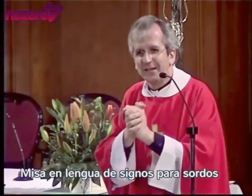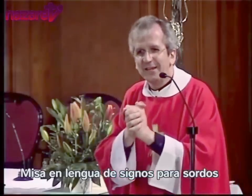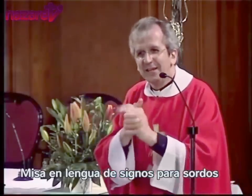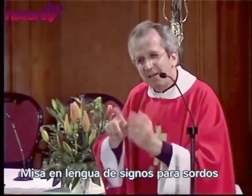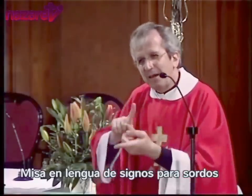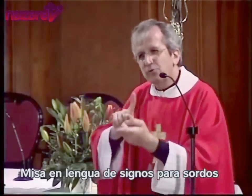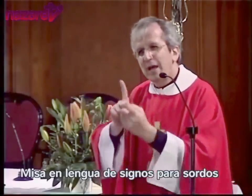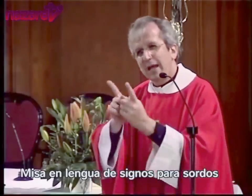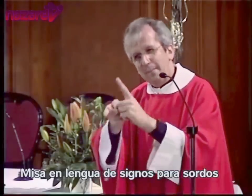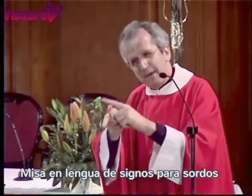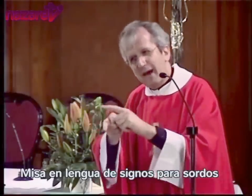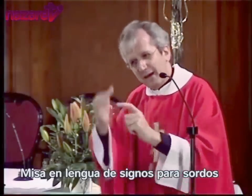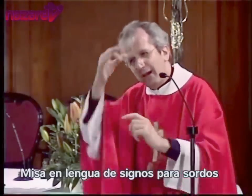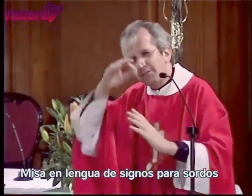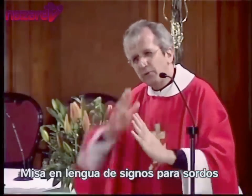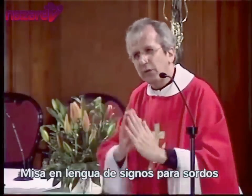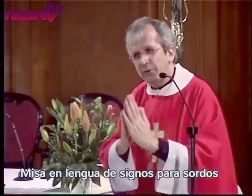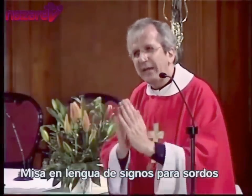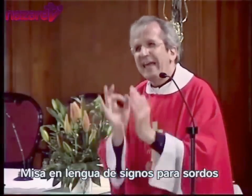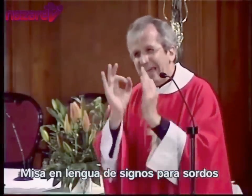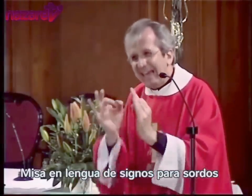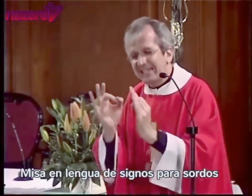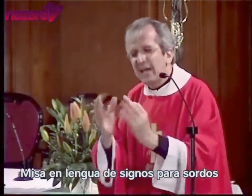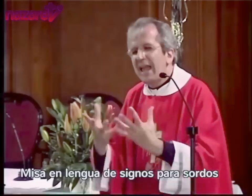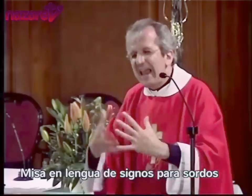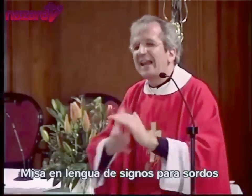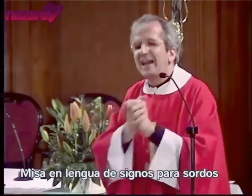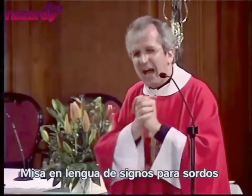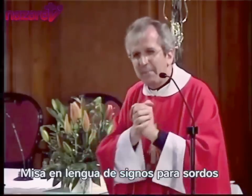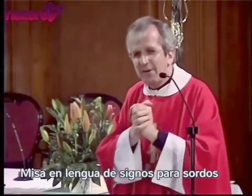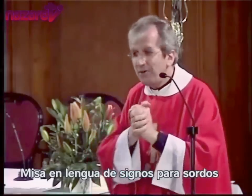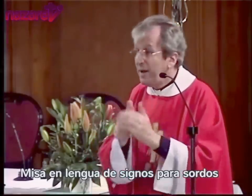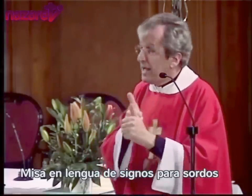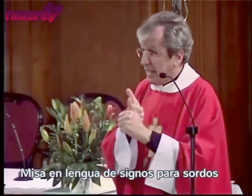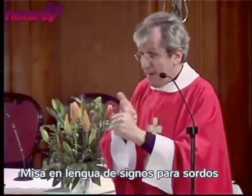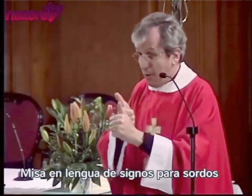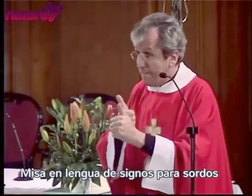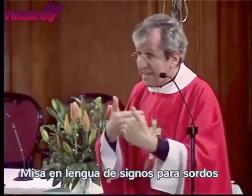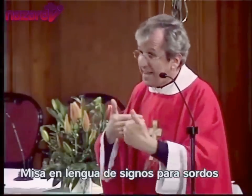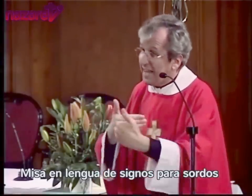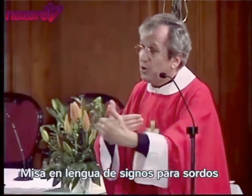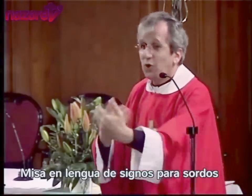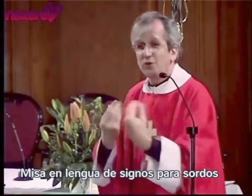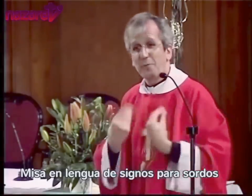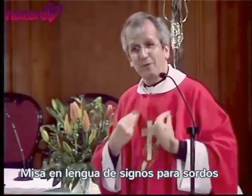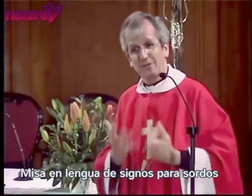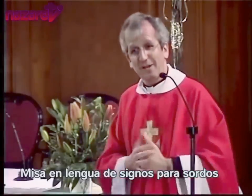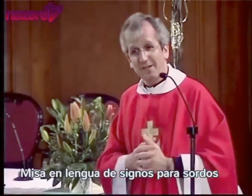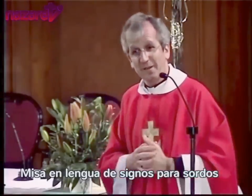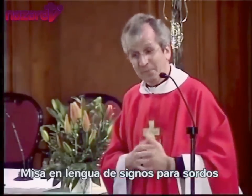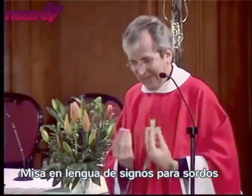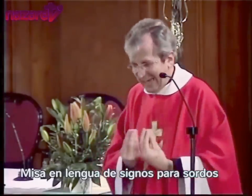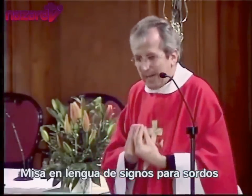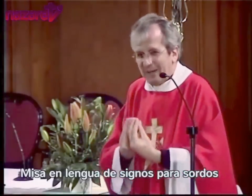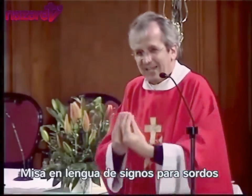amigo. Deberíamos cambiar el Espíritu Santo, por decir, es el gran amigo que me acompaña en todos los momentos de la